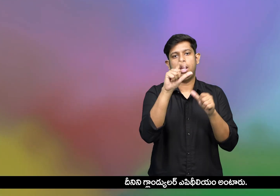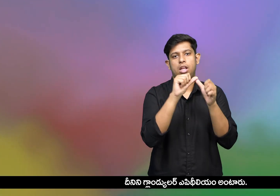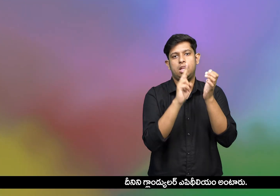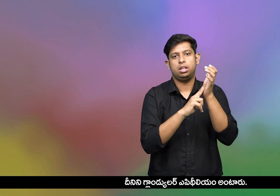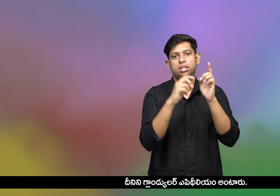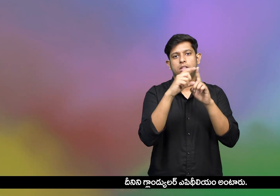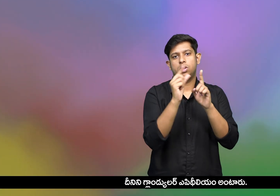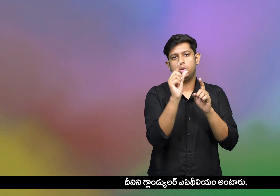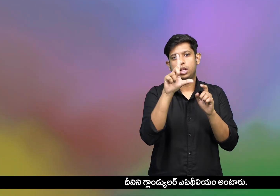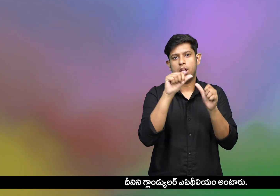ఎపిథీలియం అంటారు.